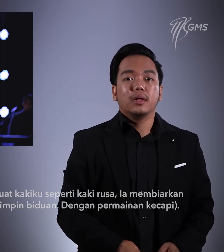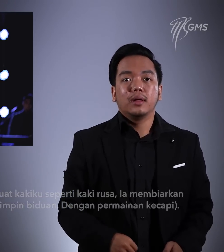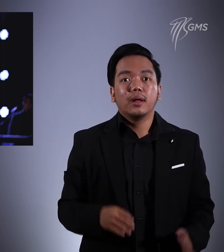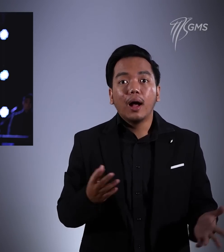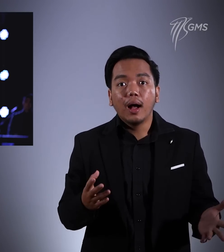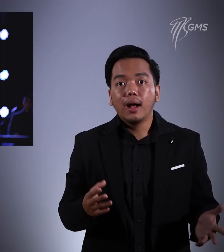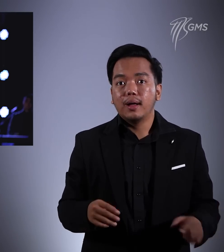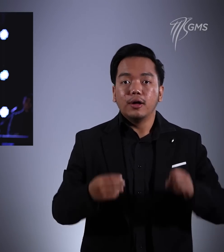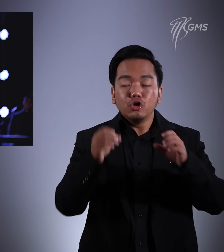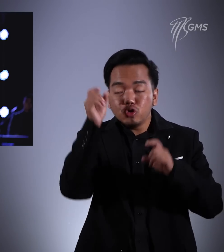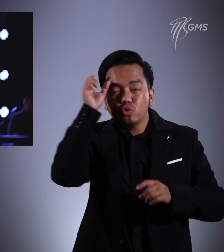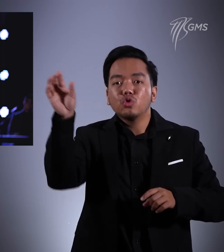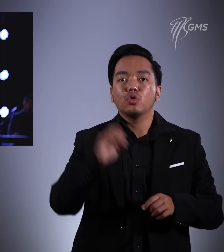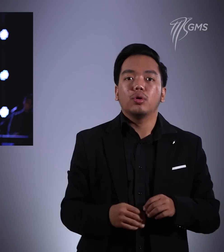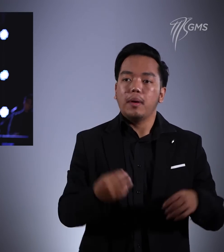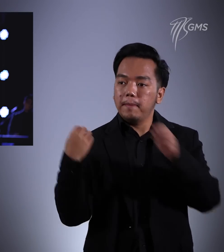WL.